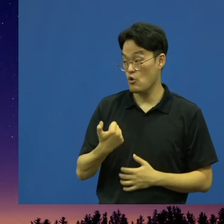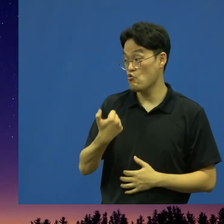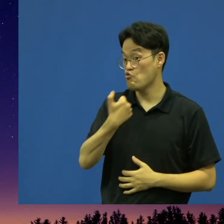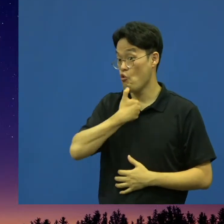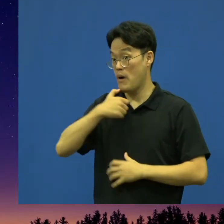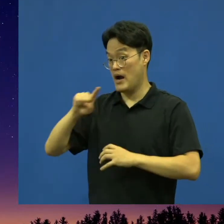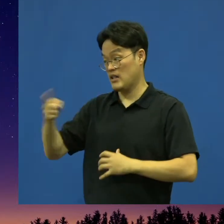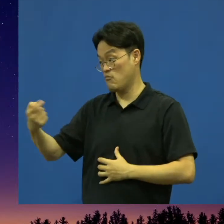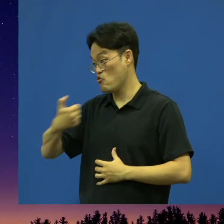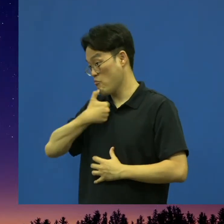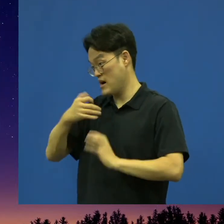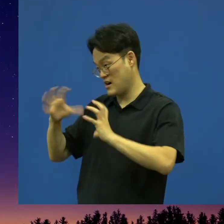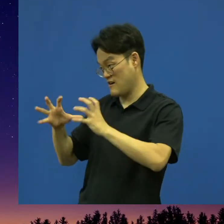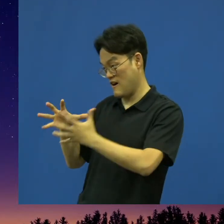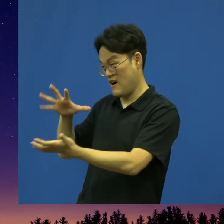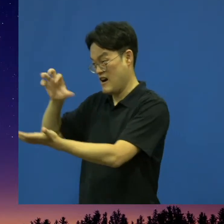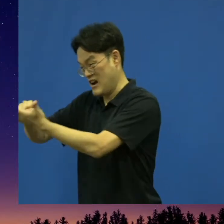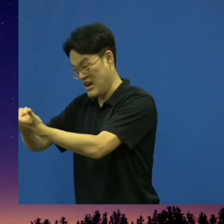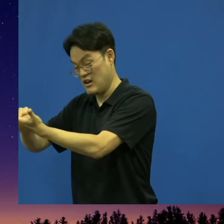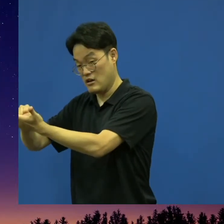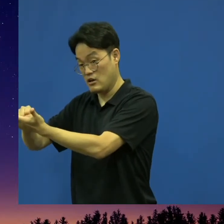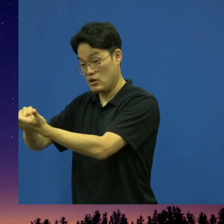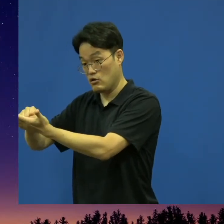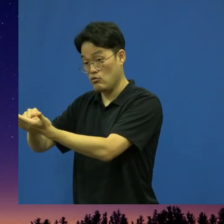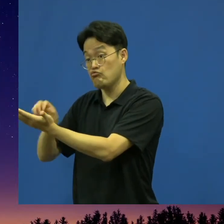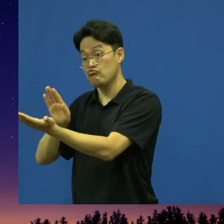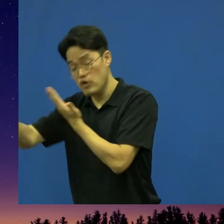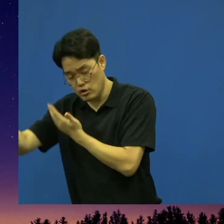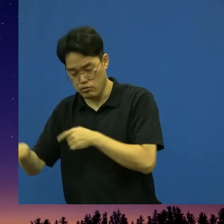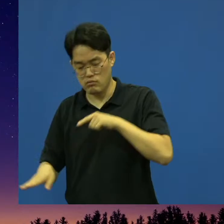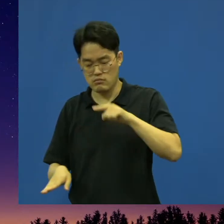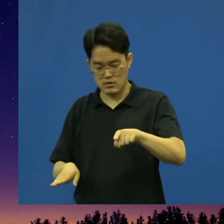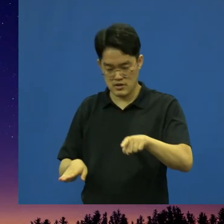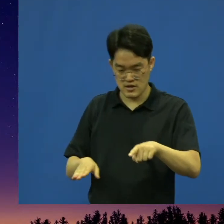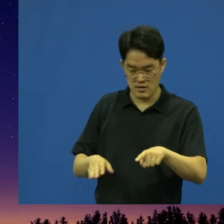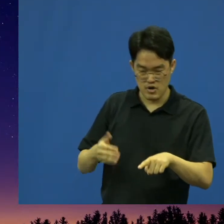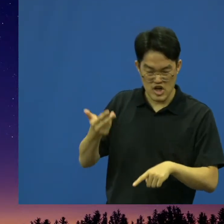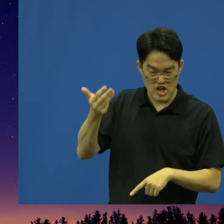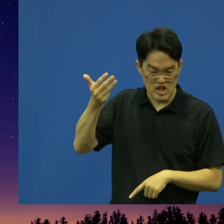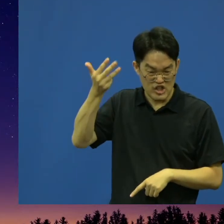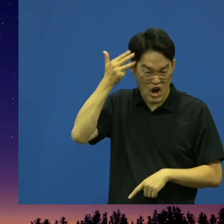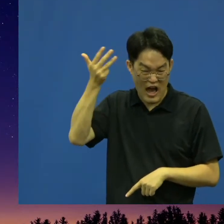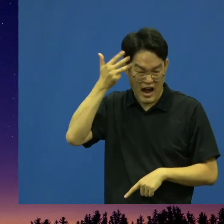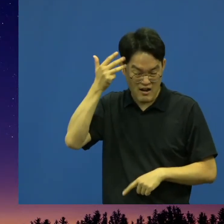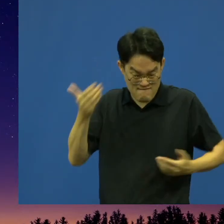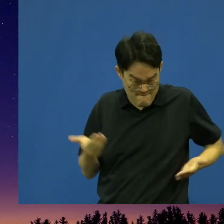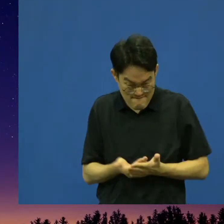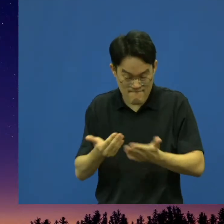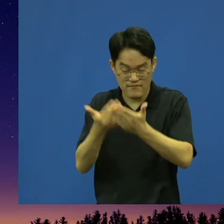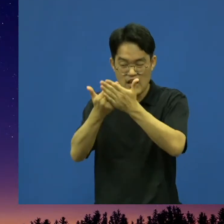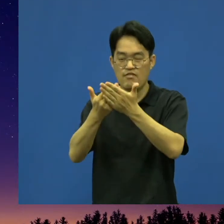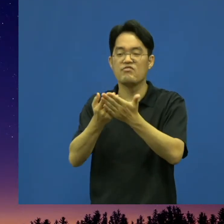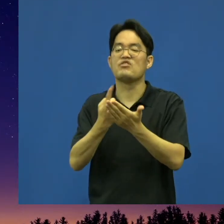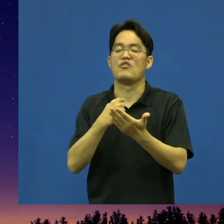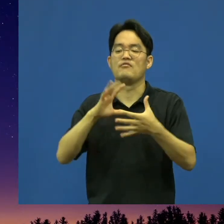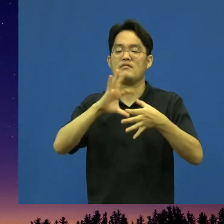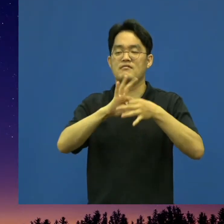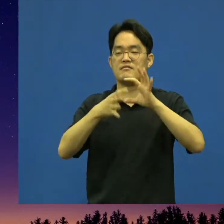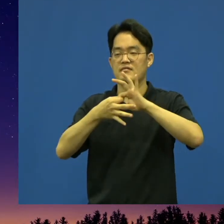그대로 답습했던 그 헬라 제국, 10년 만에 인도